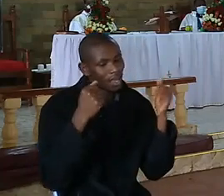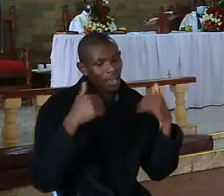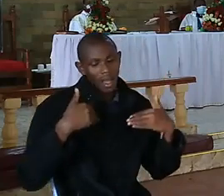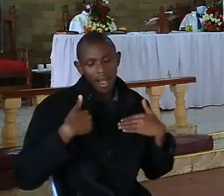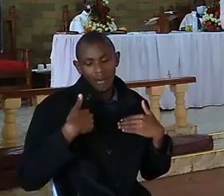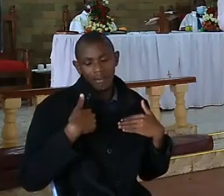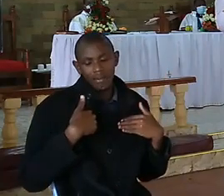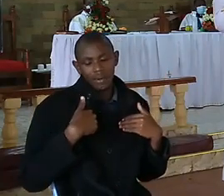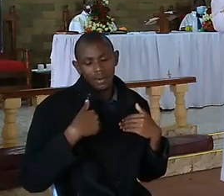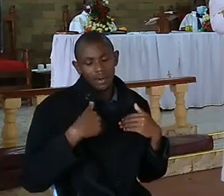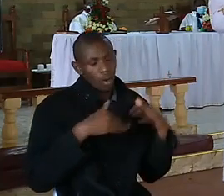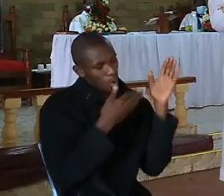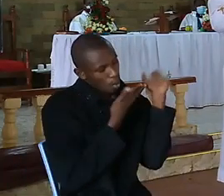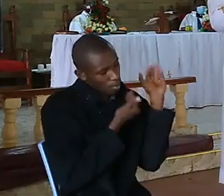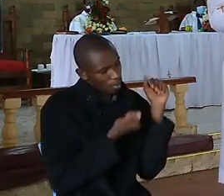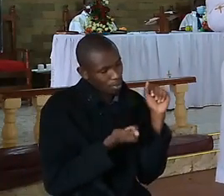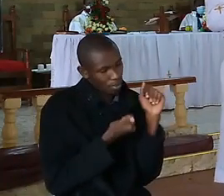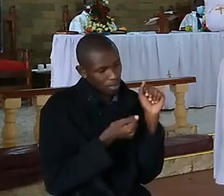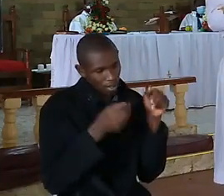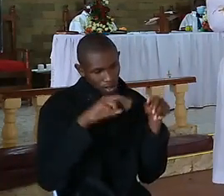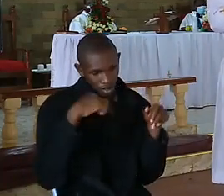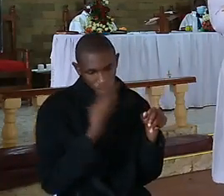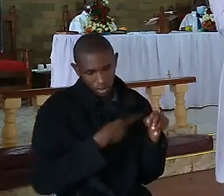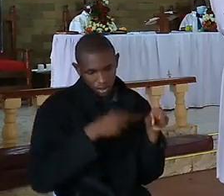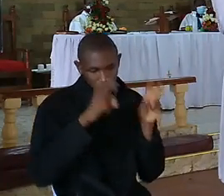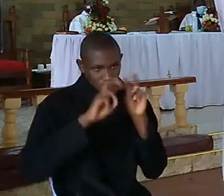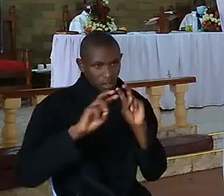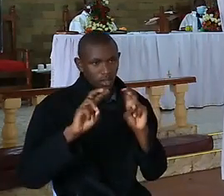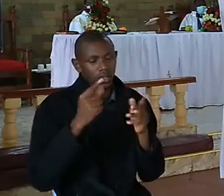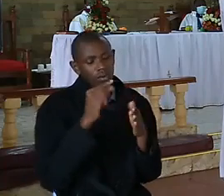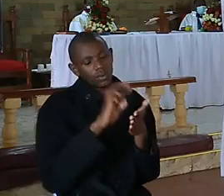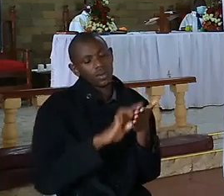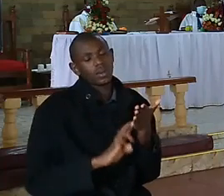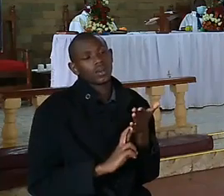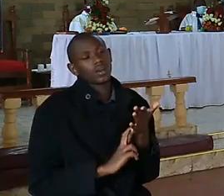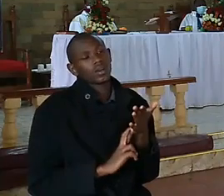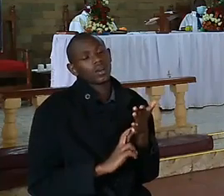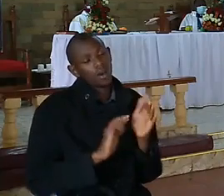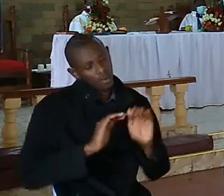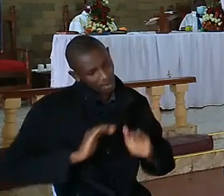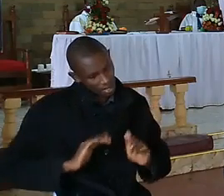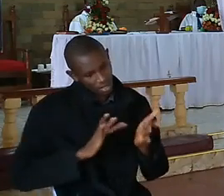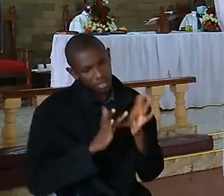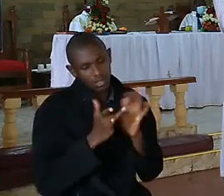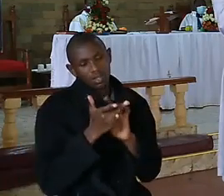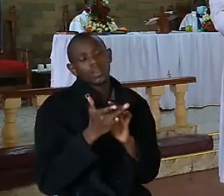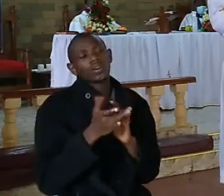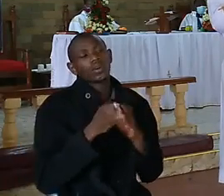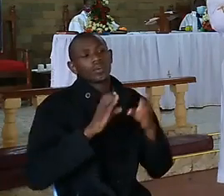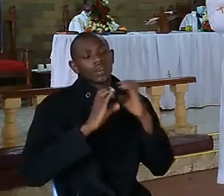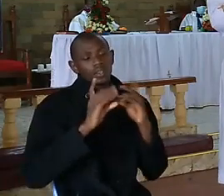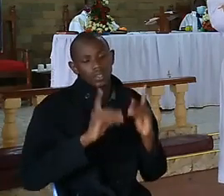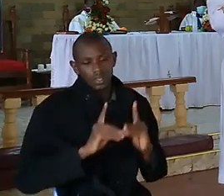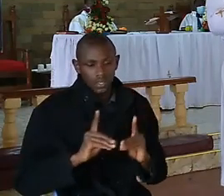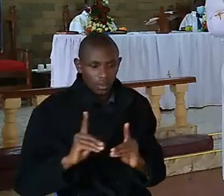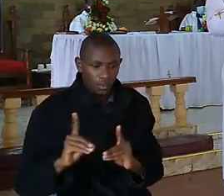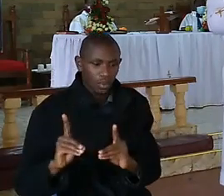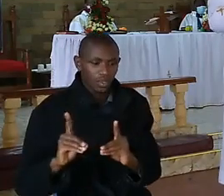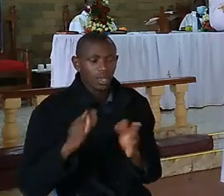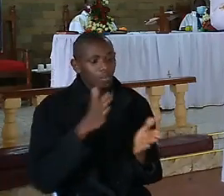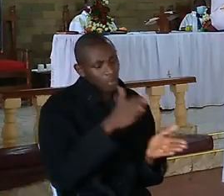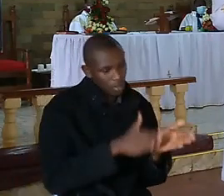noguo tungiona kuri ithomo riria twathoma muthenya wa umuthi thutha wa Jesu kwira arutwo ake na